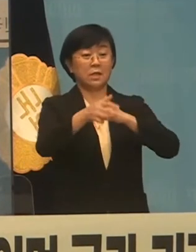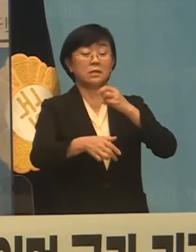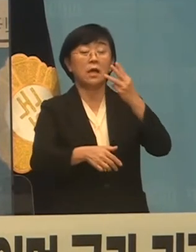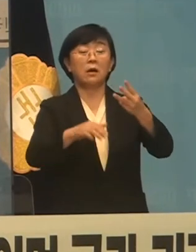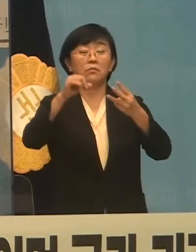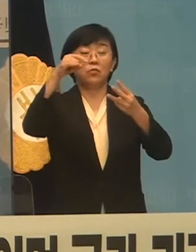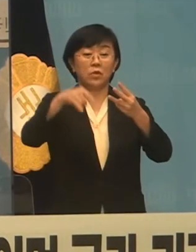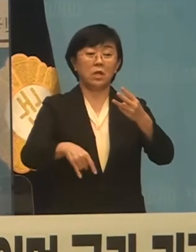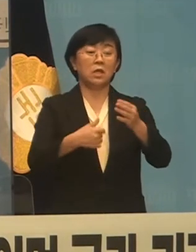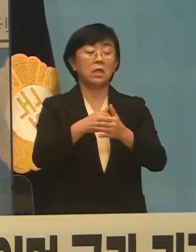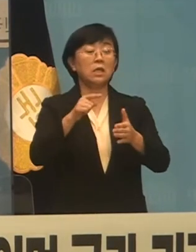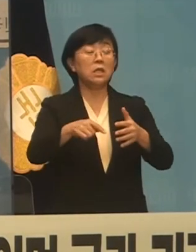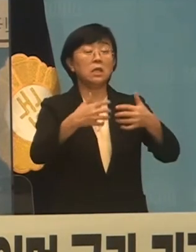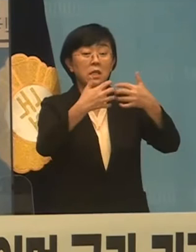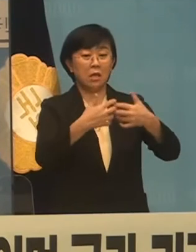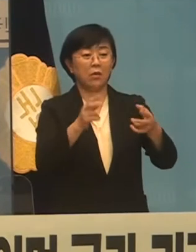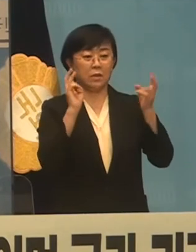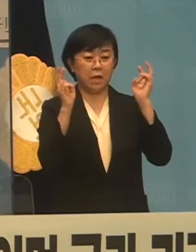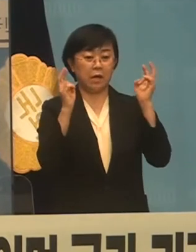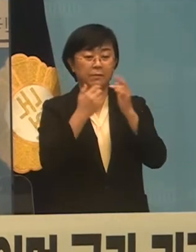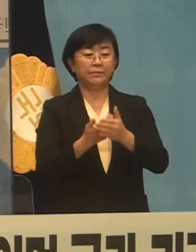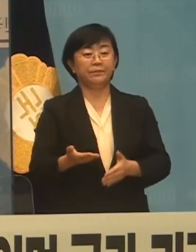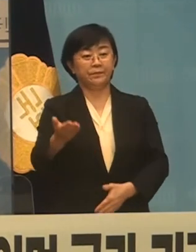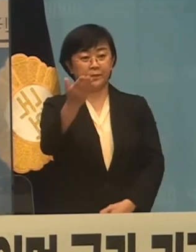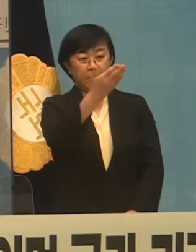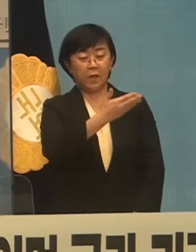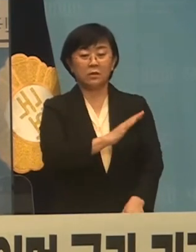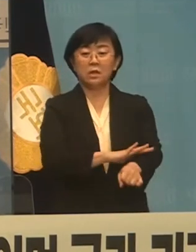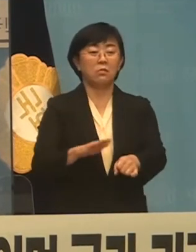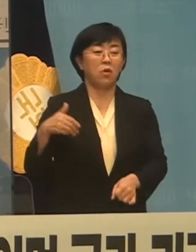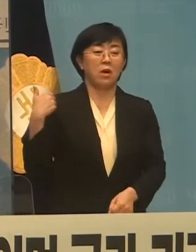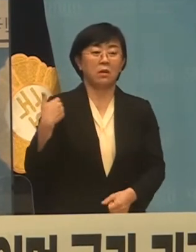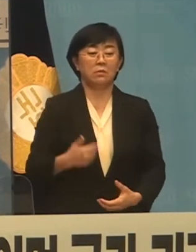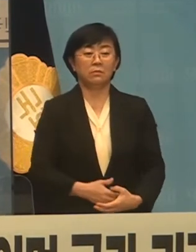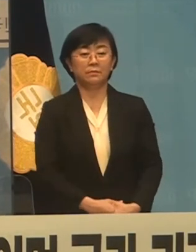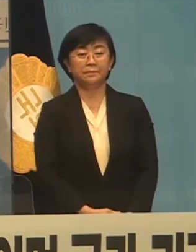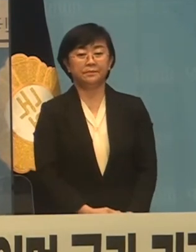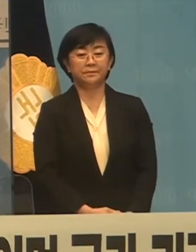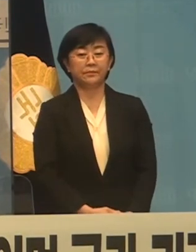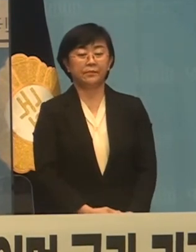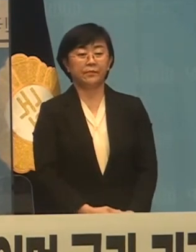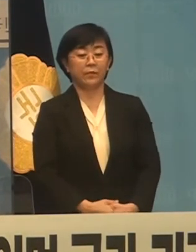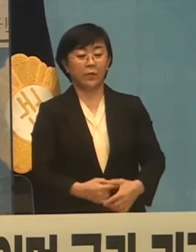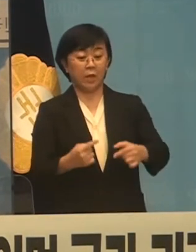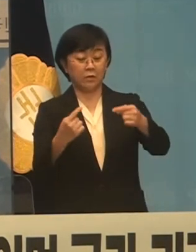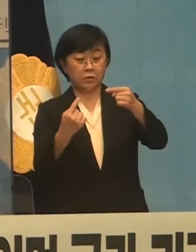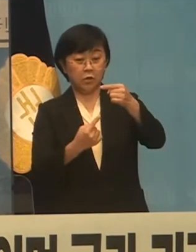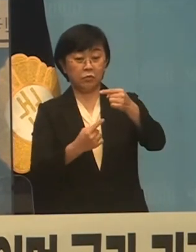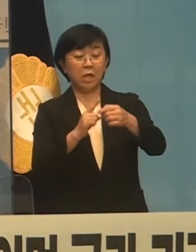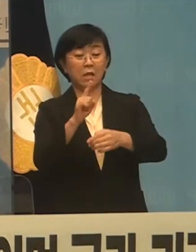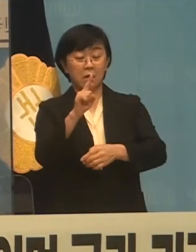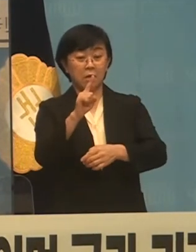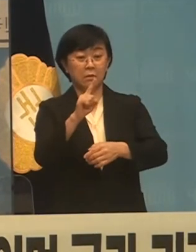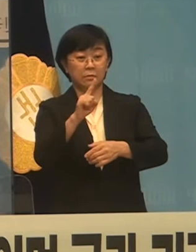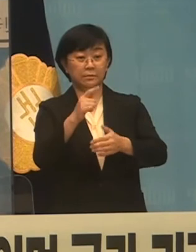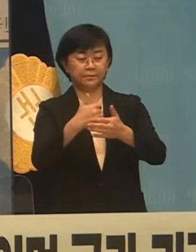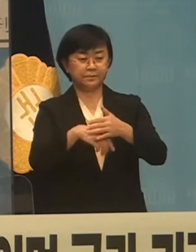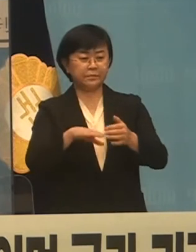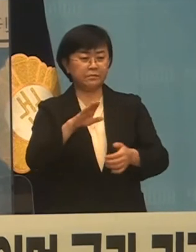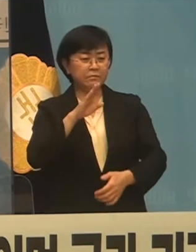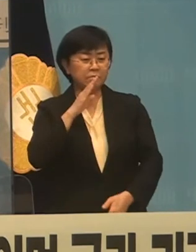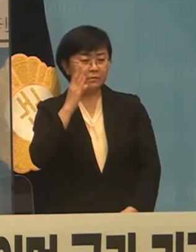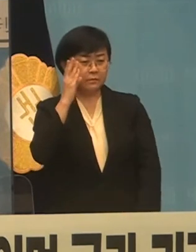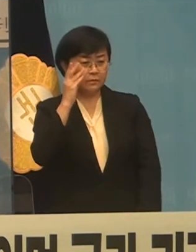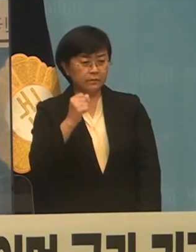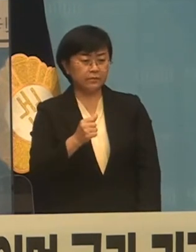3위인 공작기계는 기자분들이 잘 모르시겠지만 1000분의 1mm를 다루는